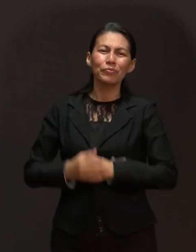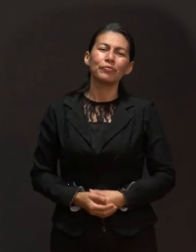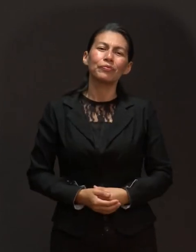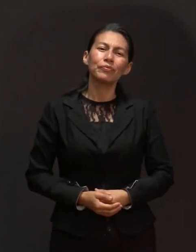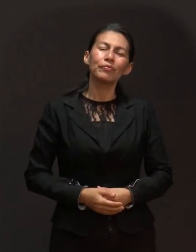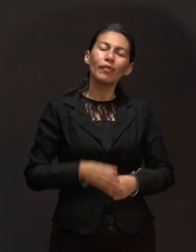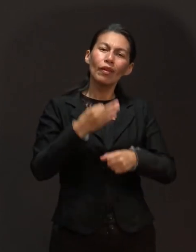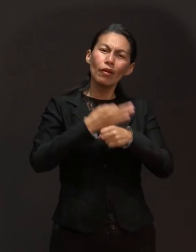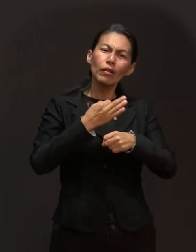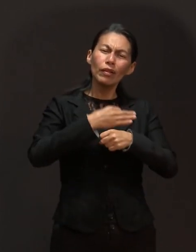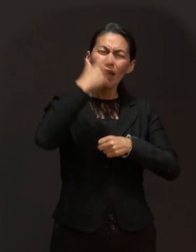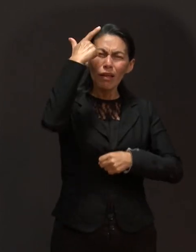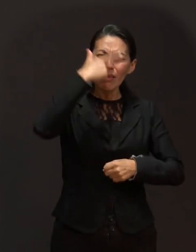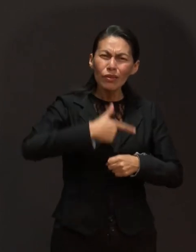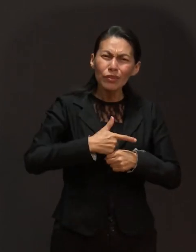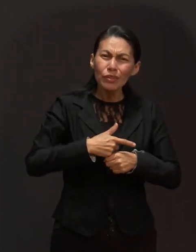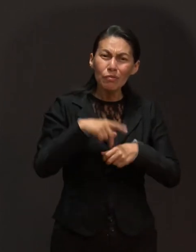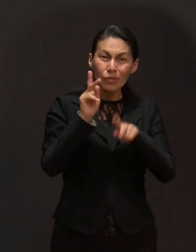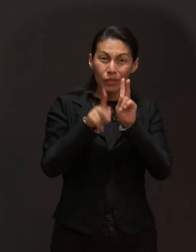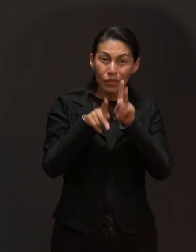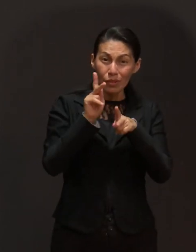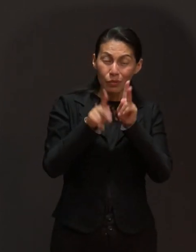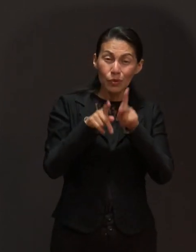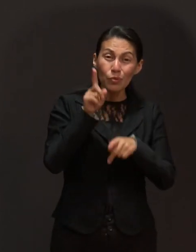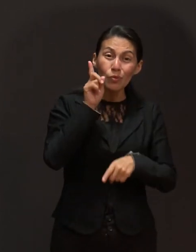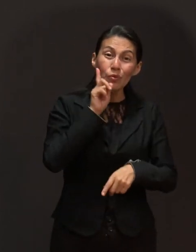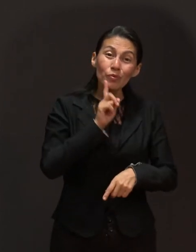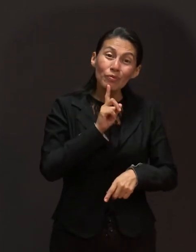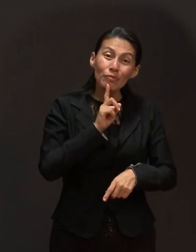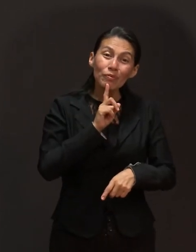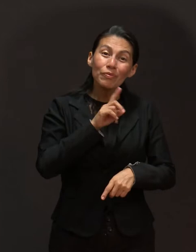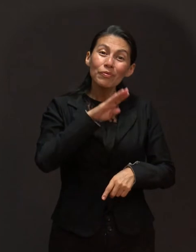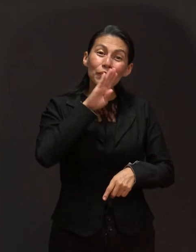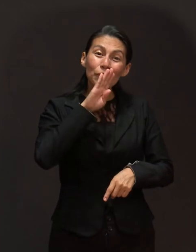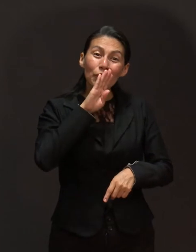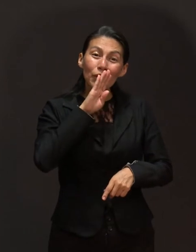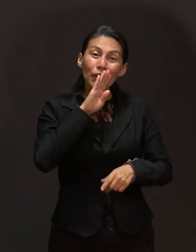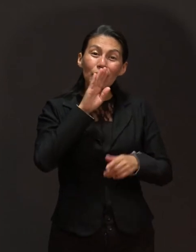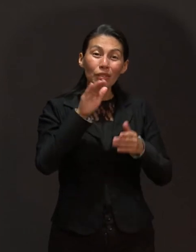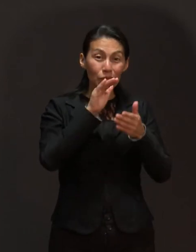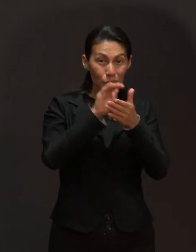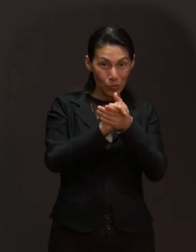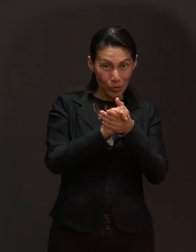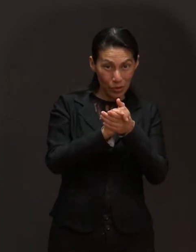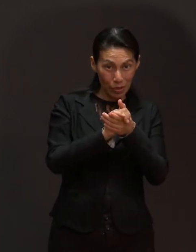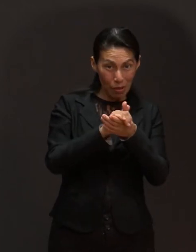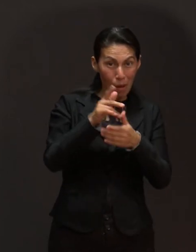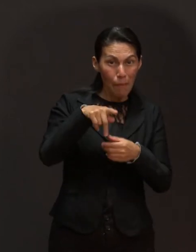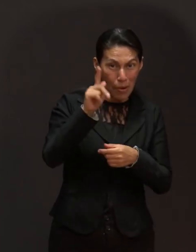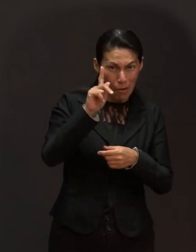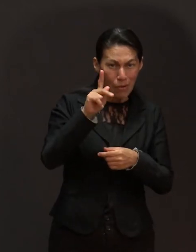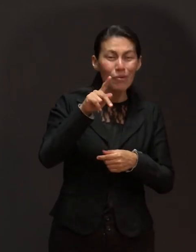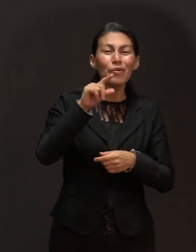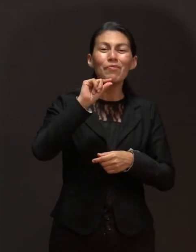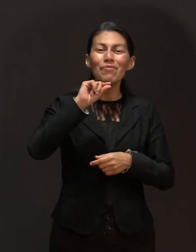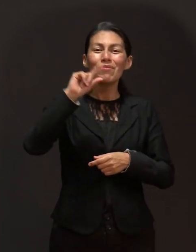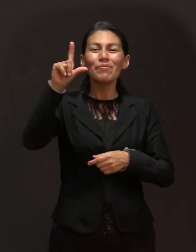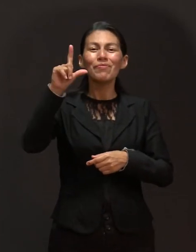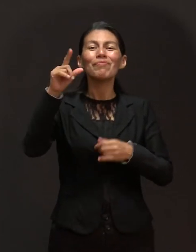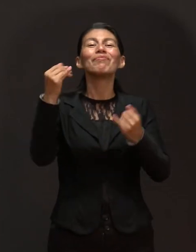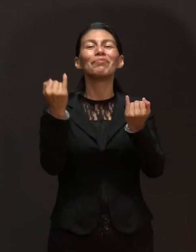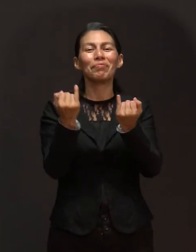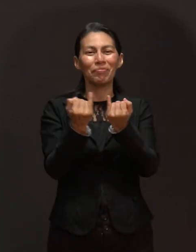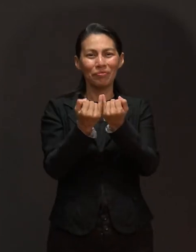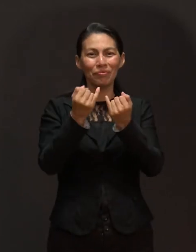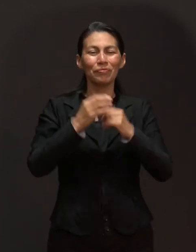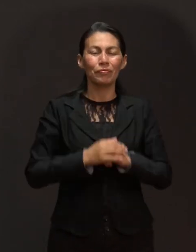platicaremos con una dama, mamá, esposa, pero también profesionista,